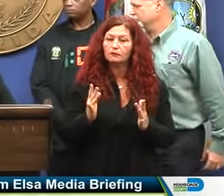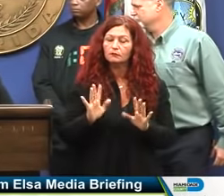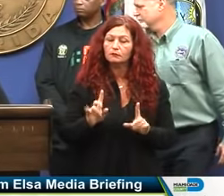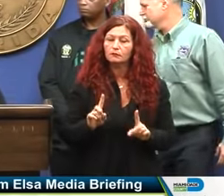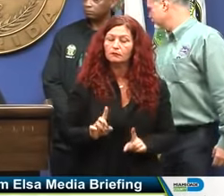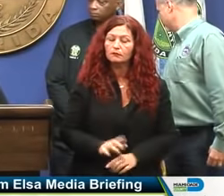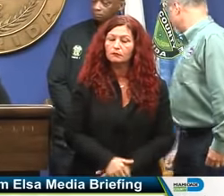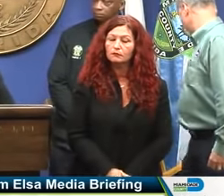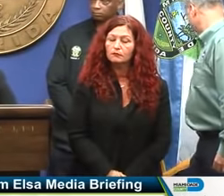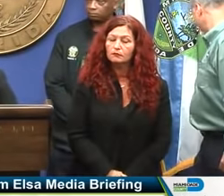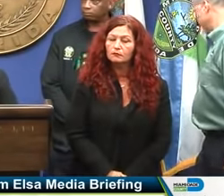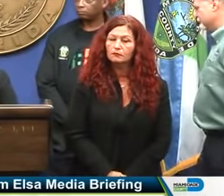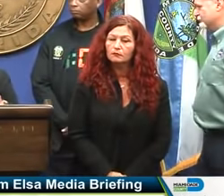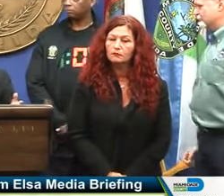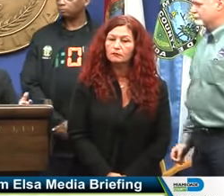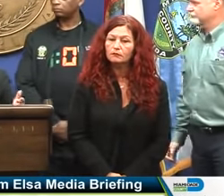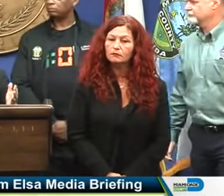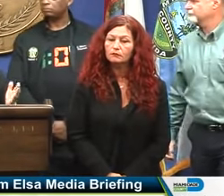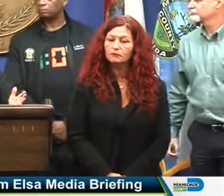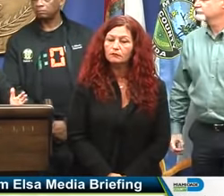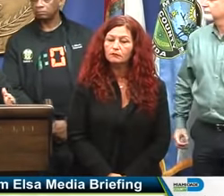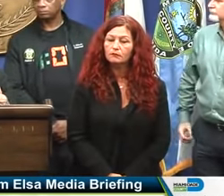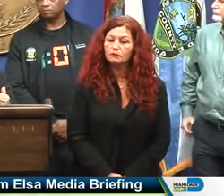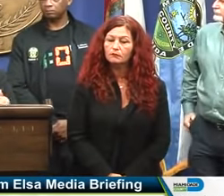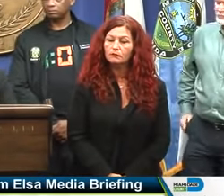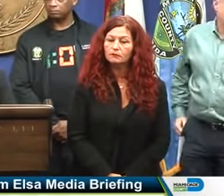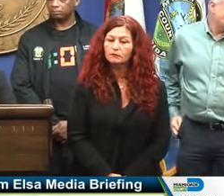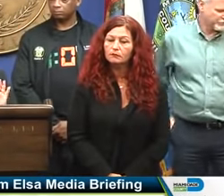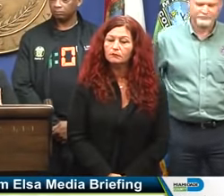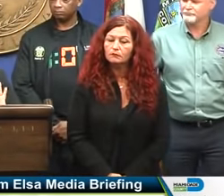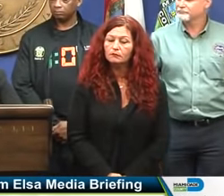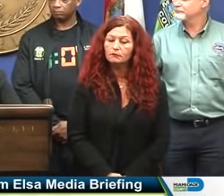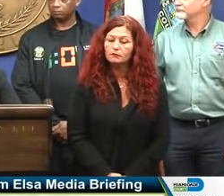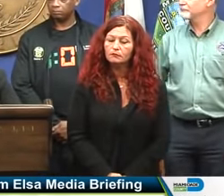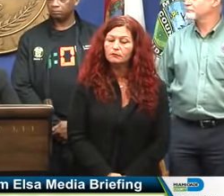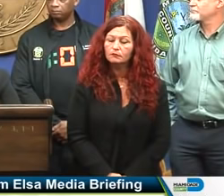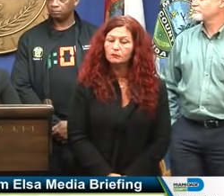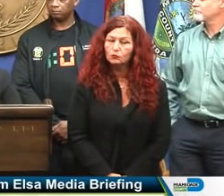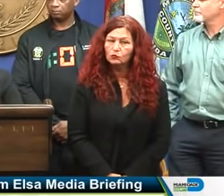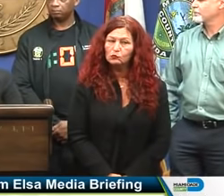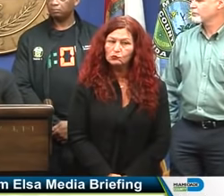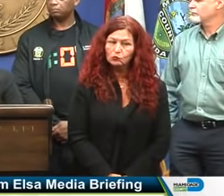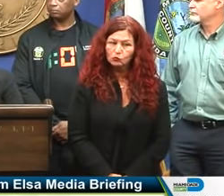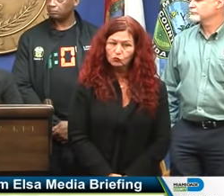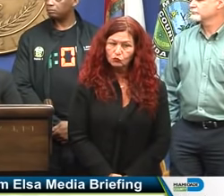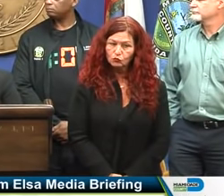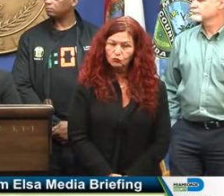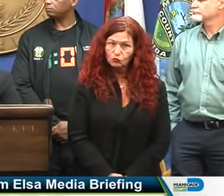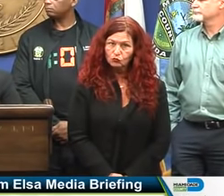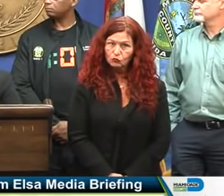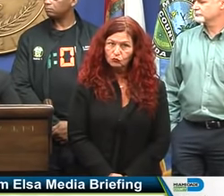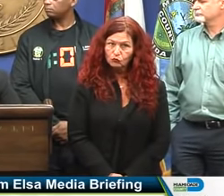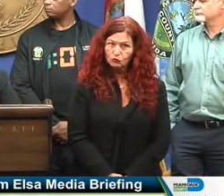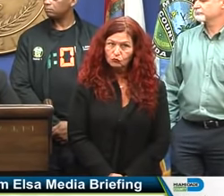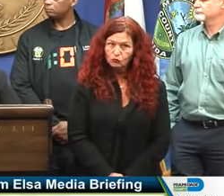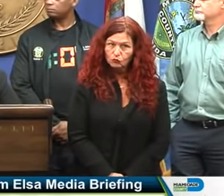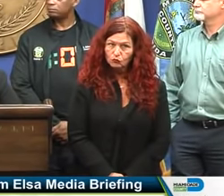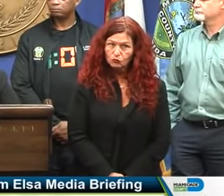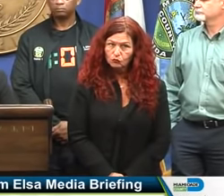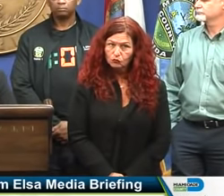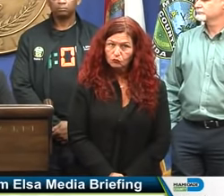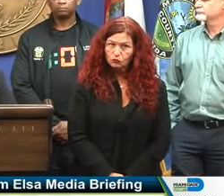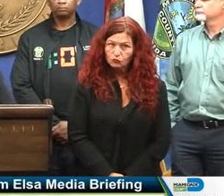puedo decir, los vientos hasta 30 millas por hora podemos seguir y solamente por